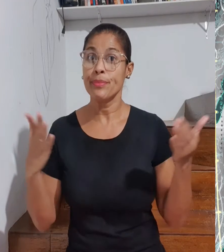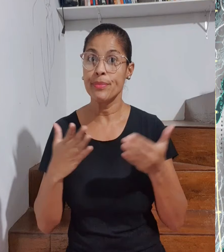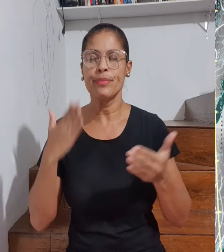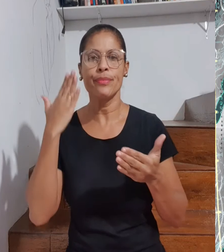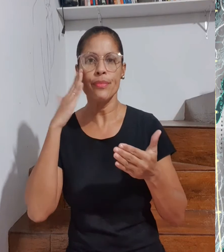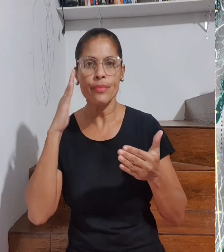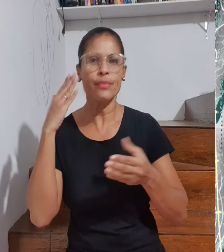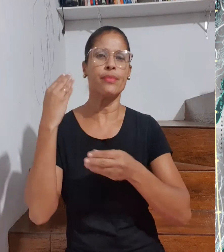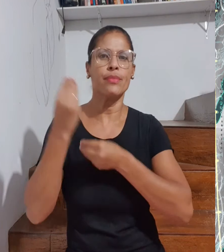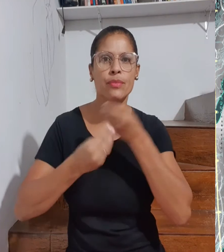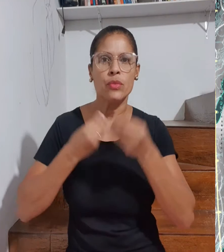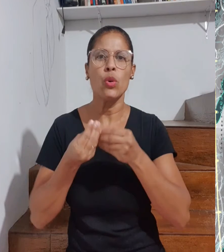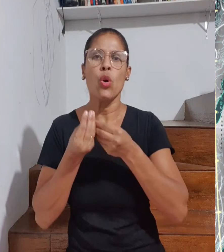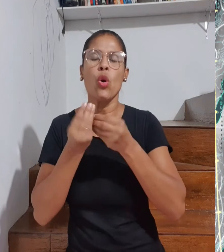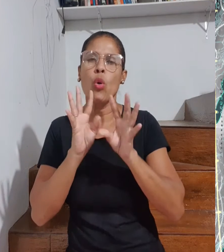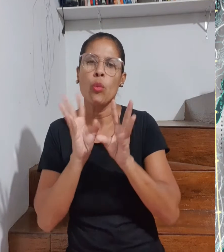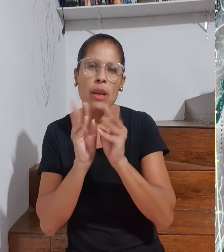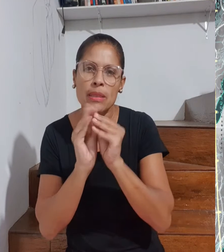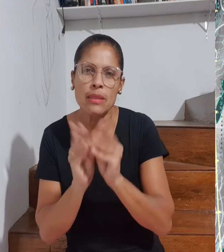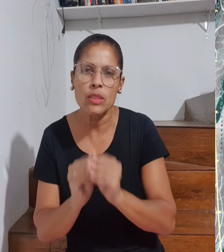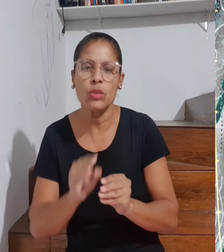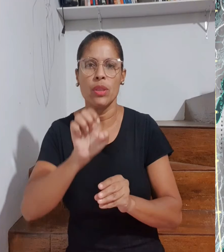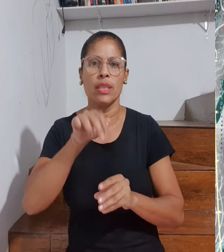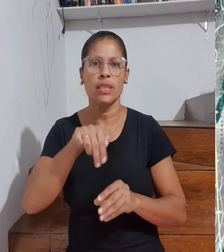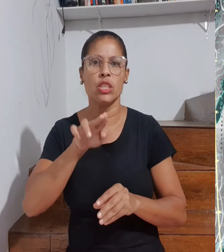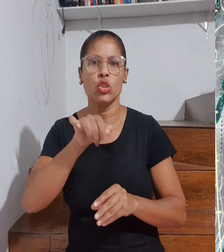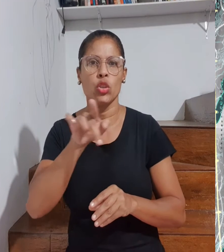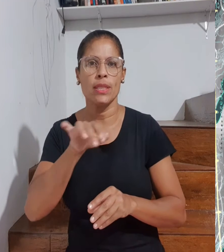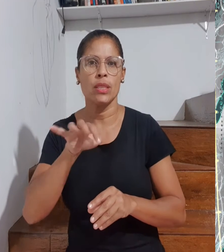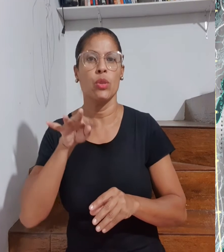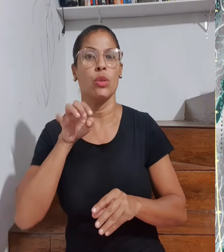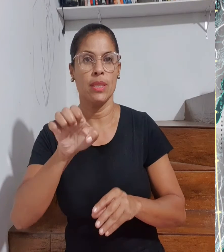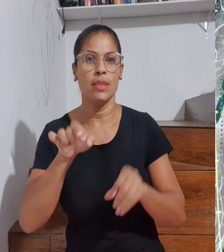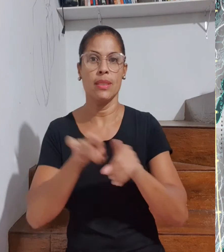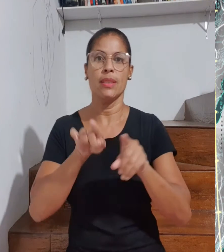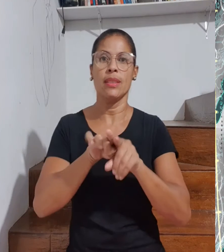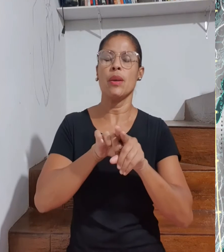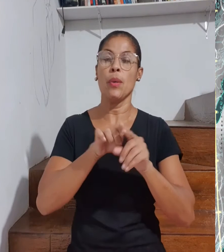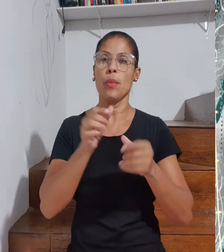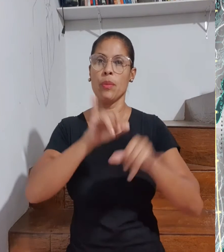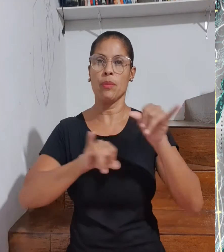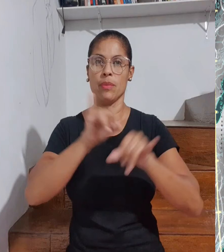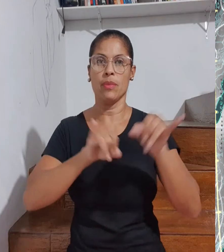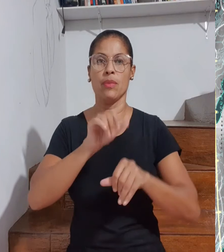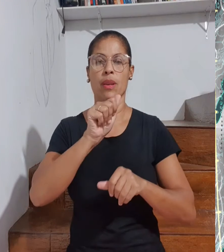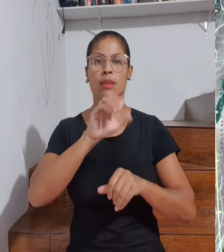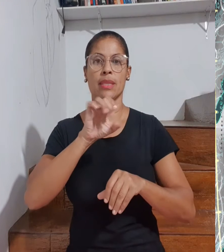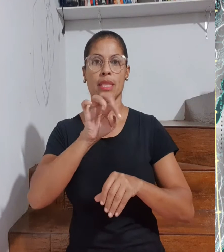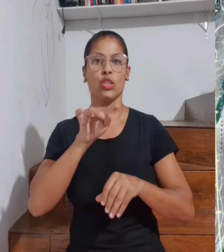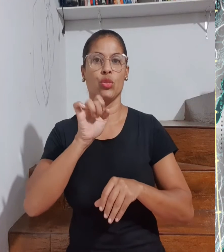Vamos entender os processos de síntese, exocitose e metabolismo da acetilcolina,